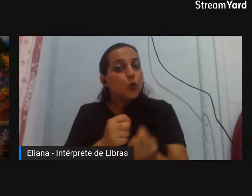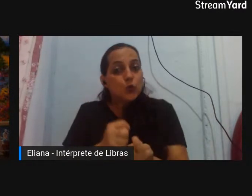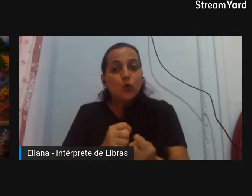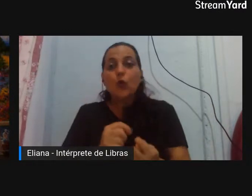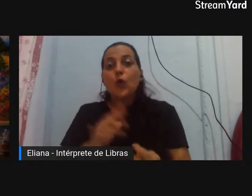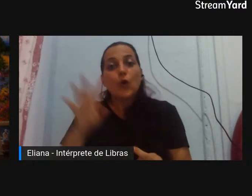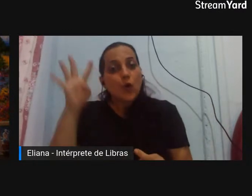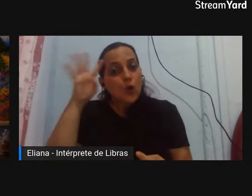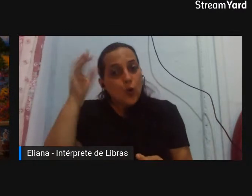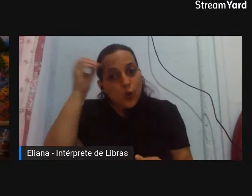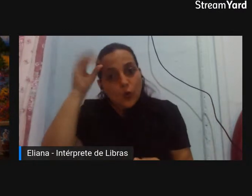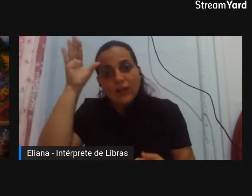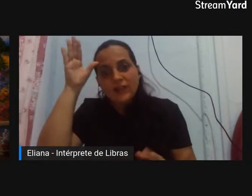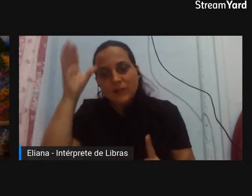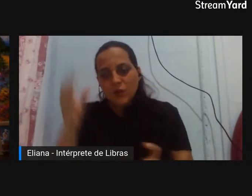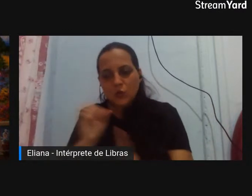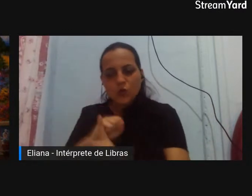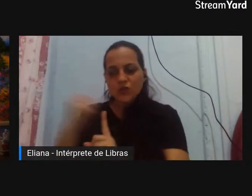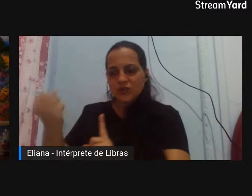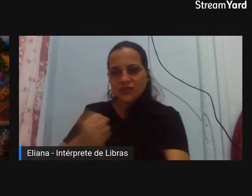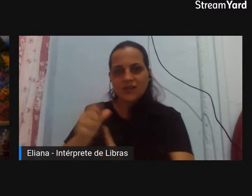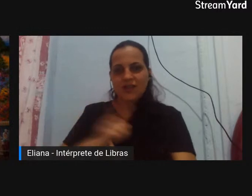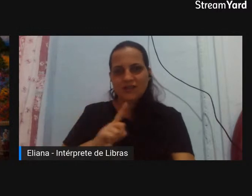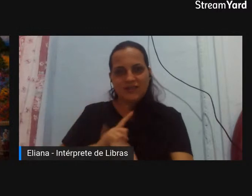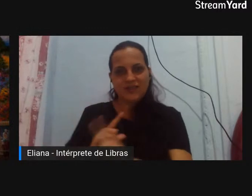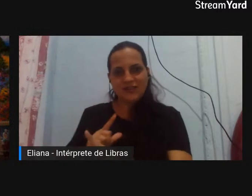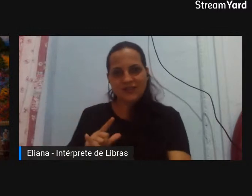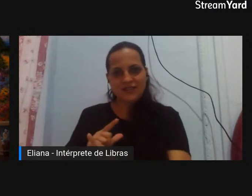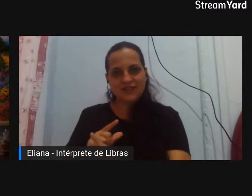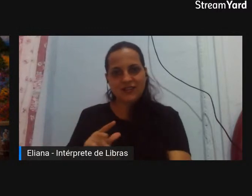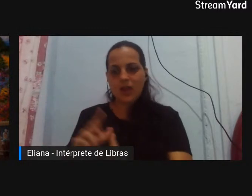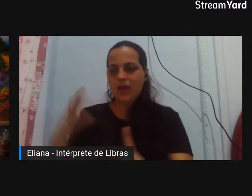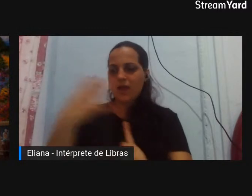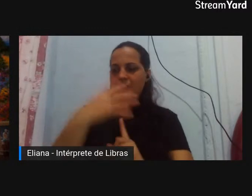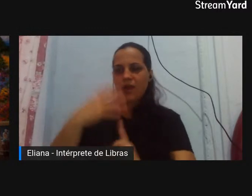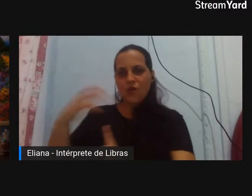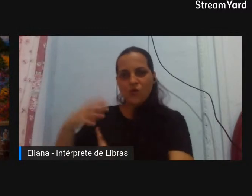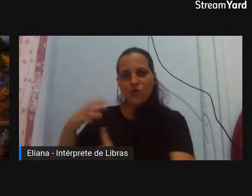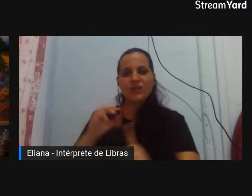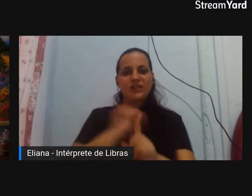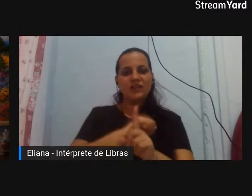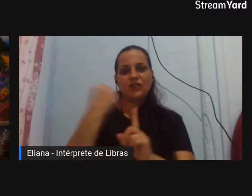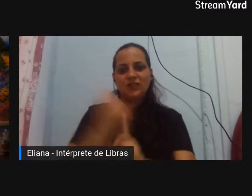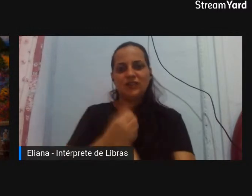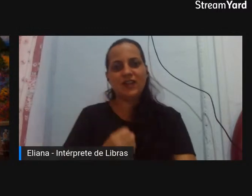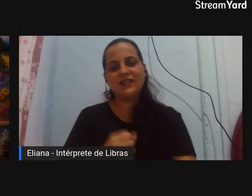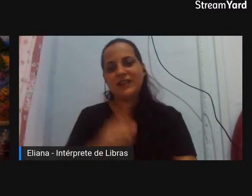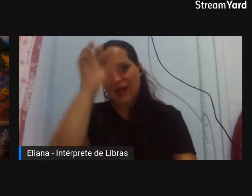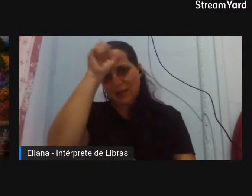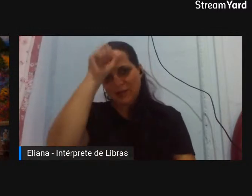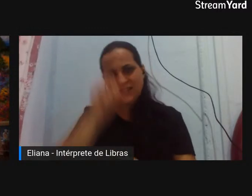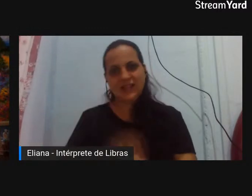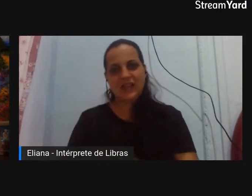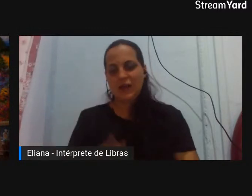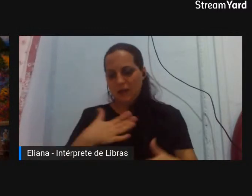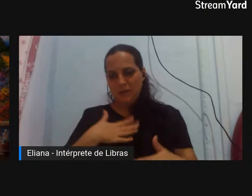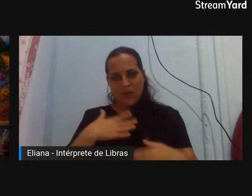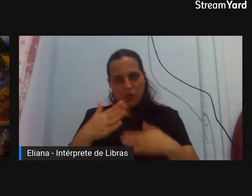social. Não há conhecimento individual. Ninguém parte do zero.